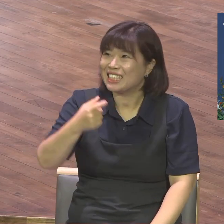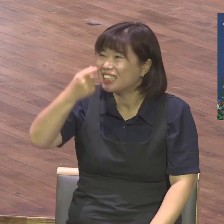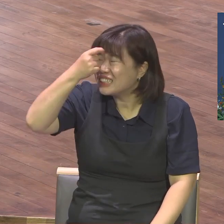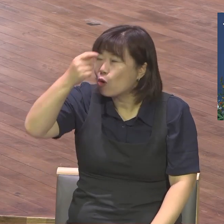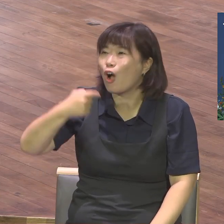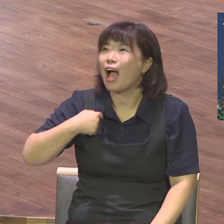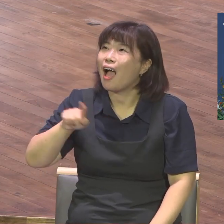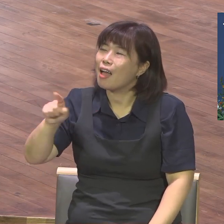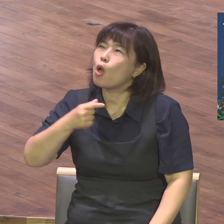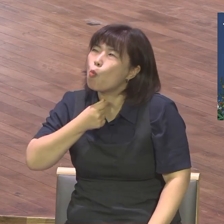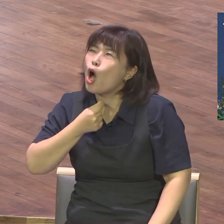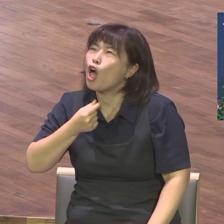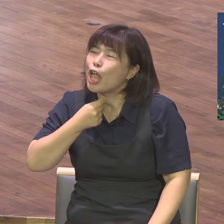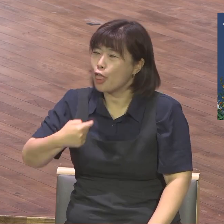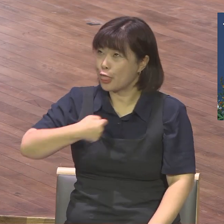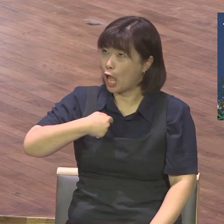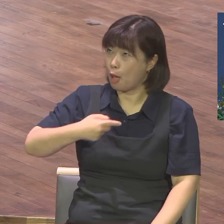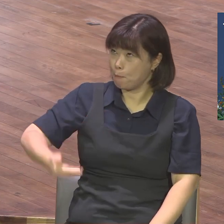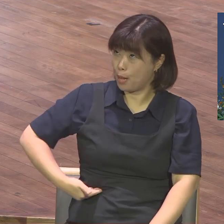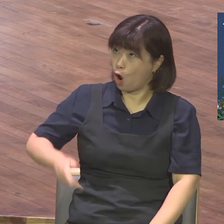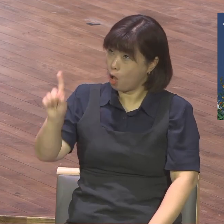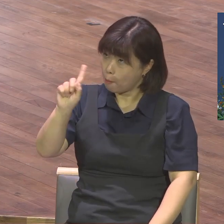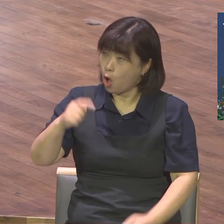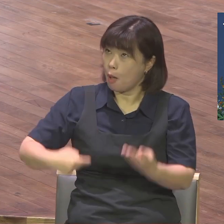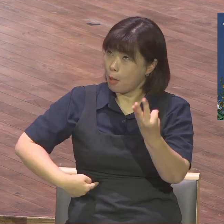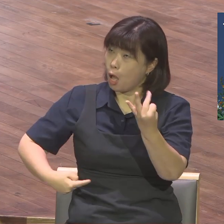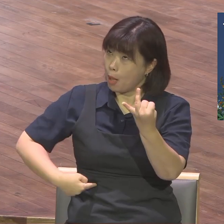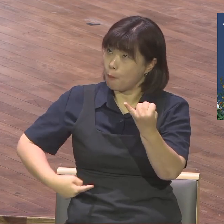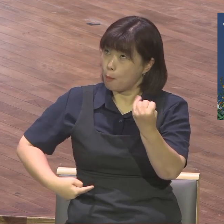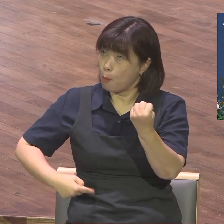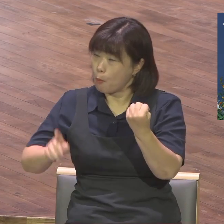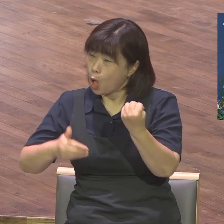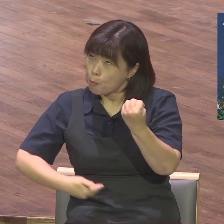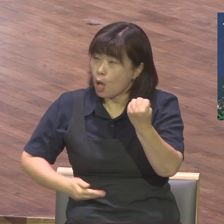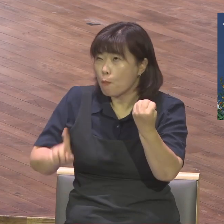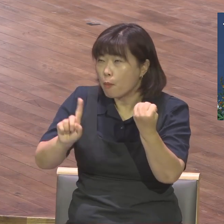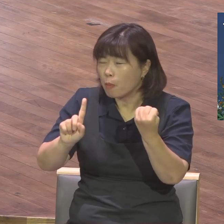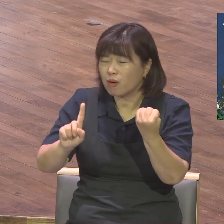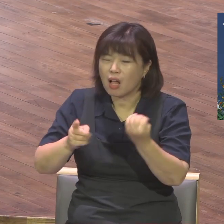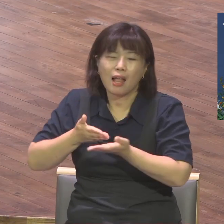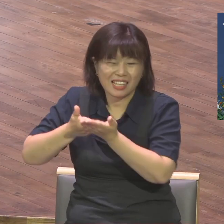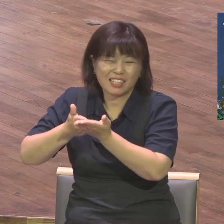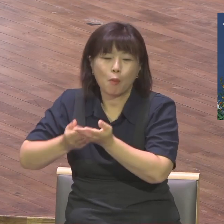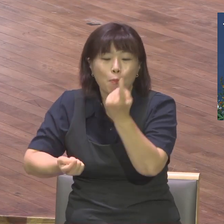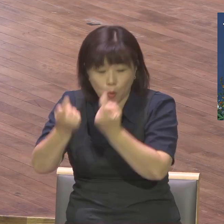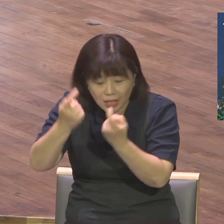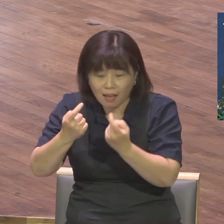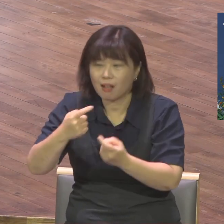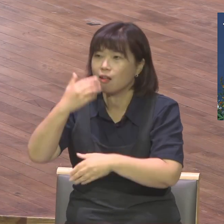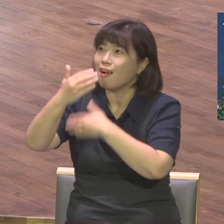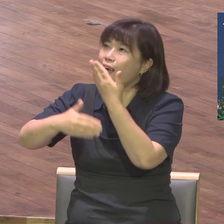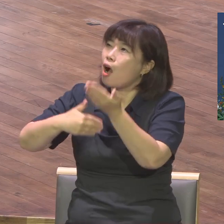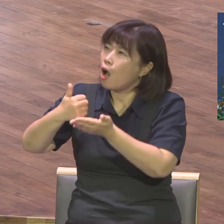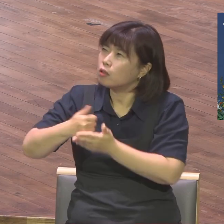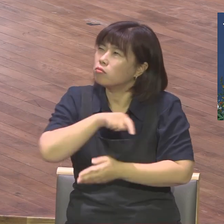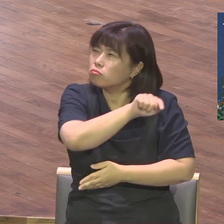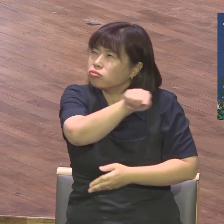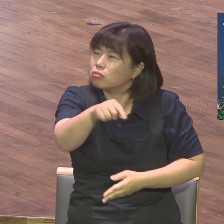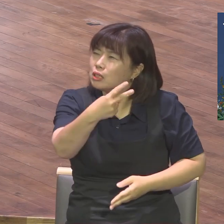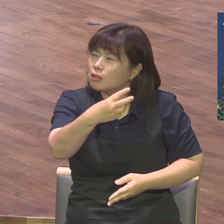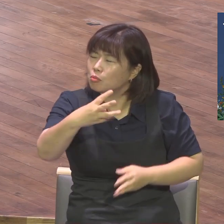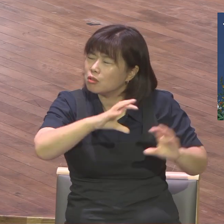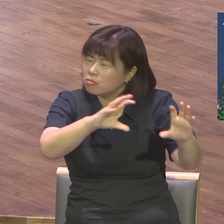주신다니까요. 이걸 위해 전략적으로 하나님께서 우리에게 주신 것이 바로 뭐예요? 4대 장막터잖아요. 스타트만